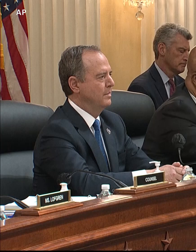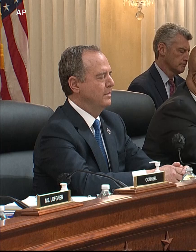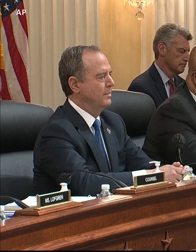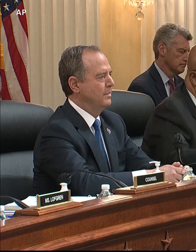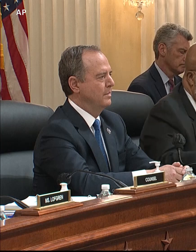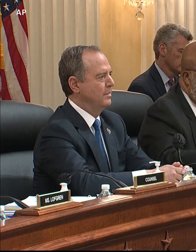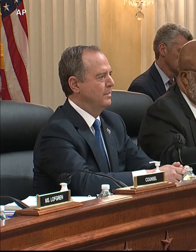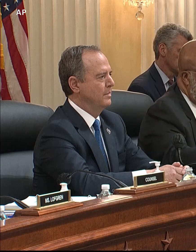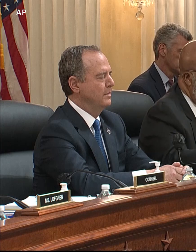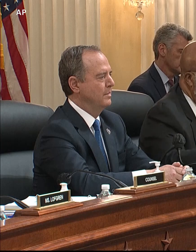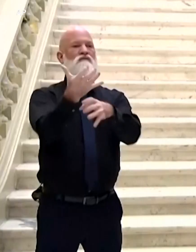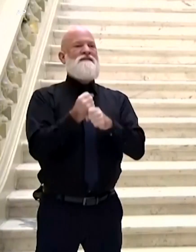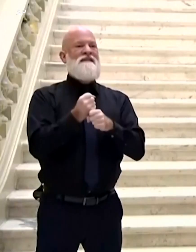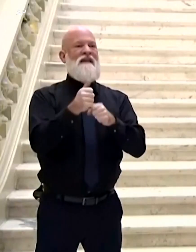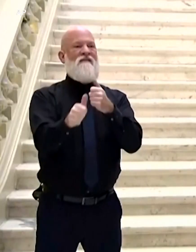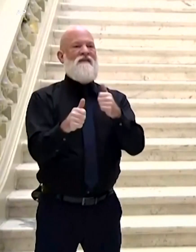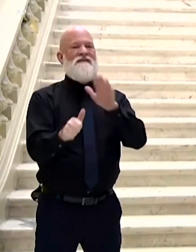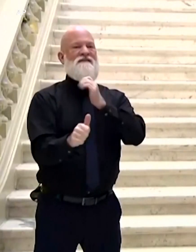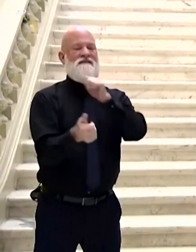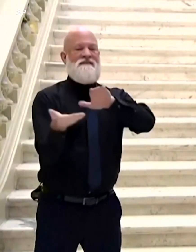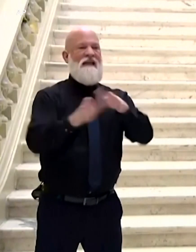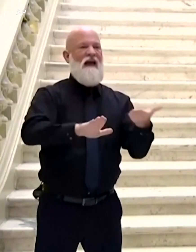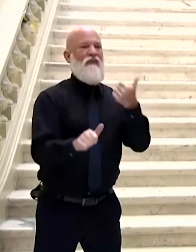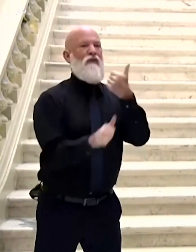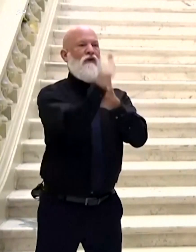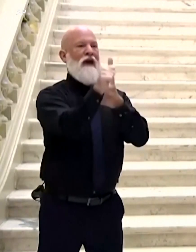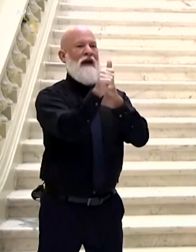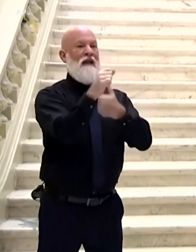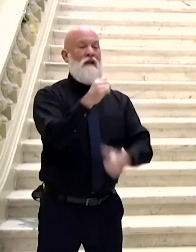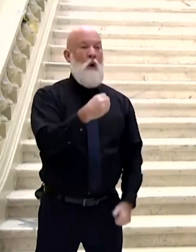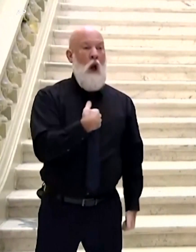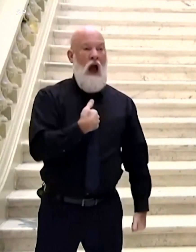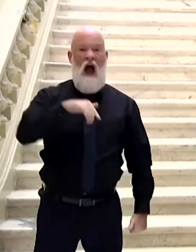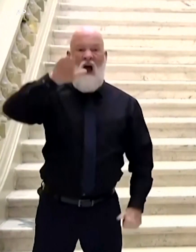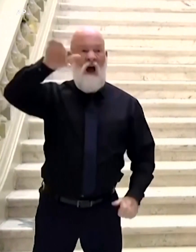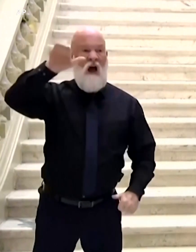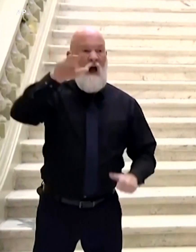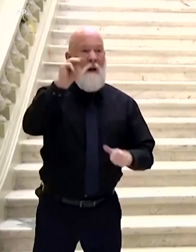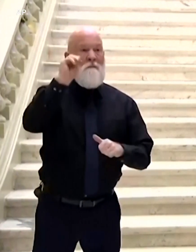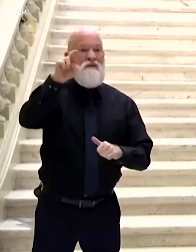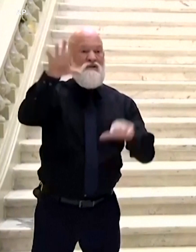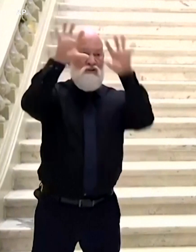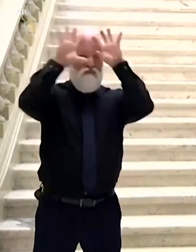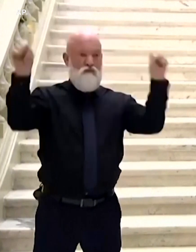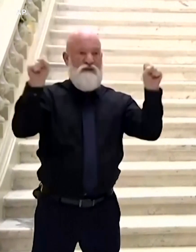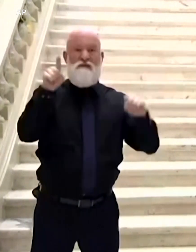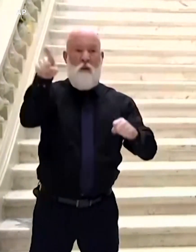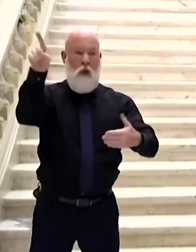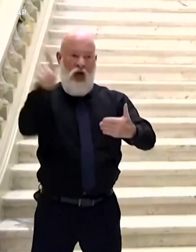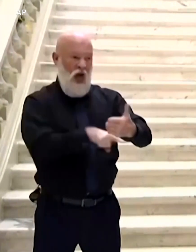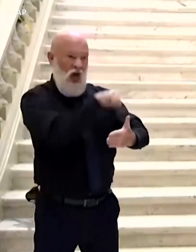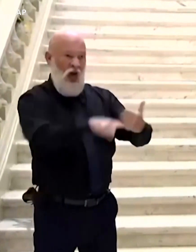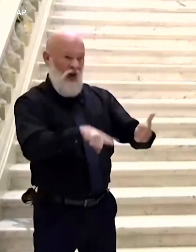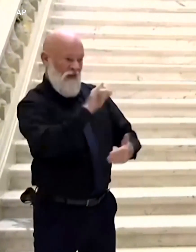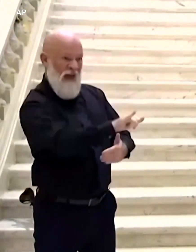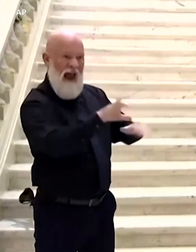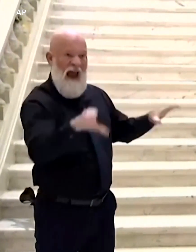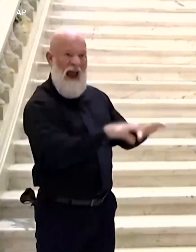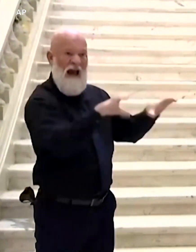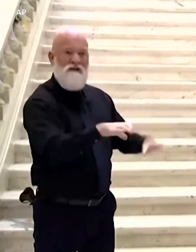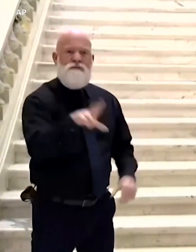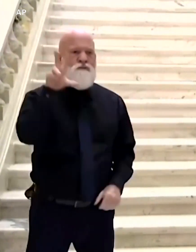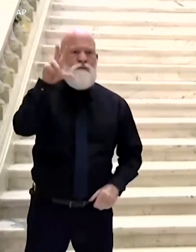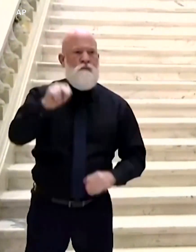plupart des républicains. Gabriel Sterling, le directeur des opérations au bureau du secrétaire d'État de Géorgie, a plaidé dans